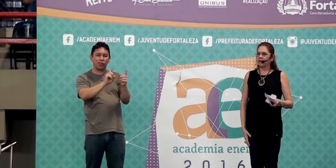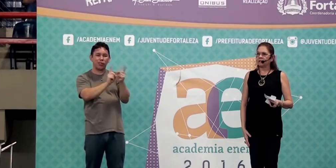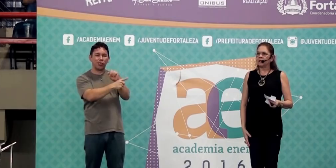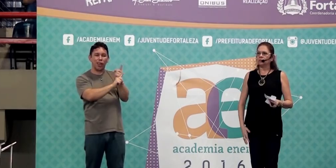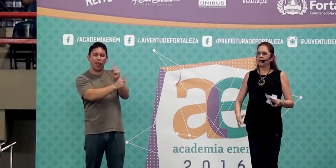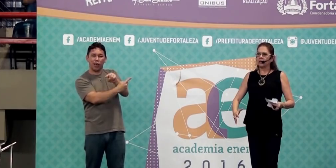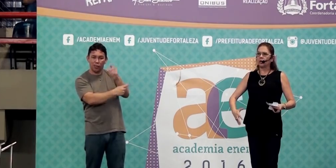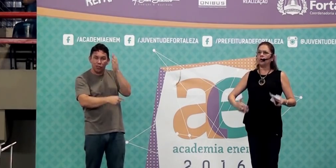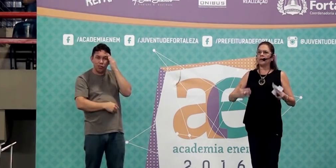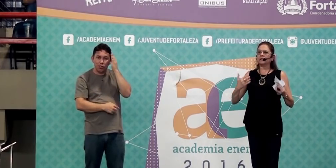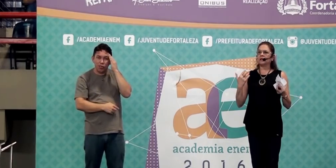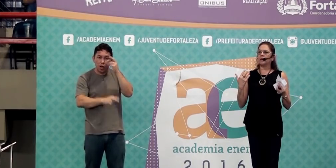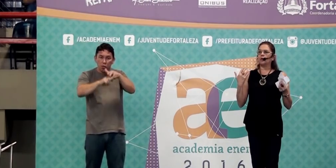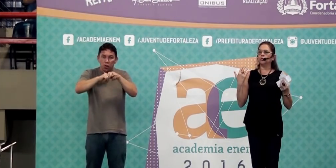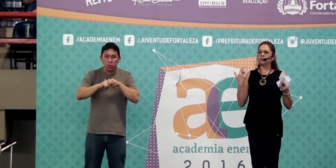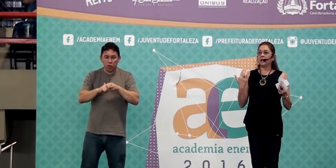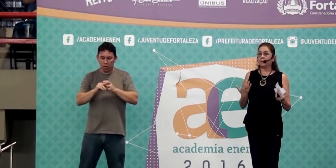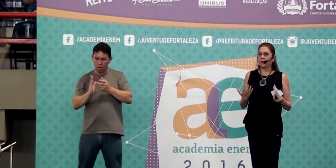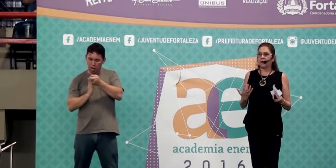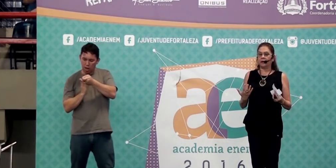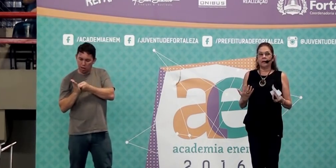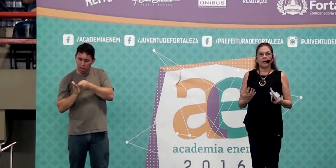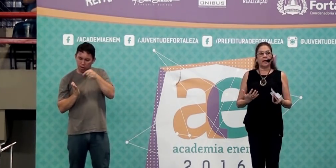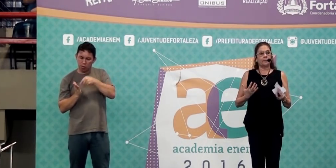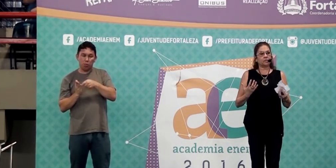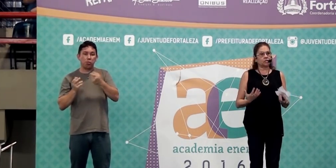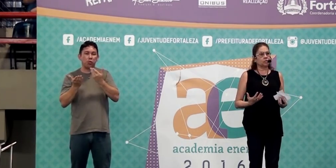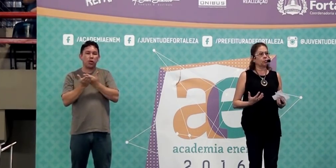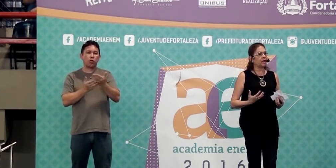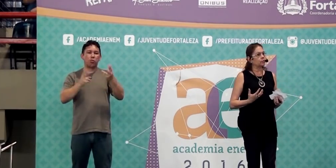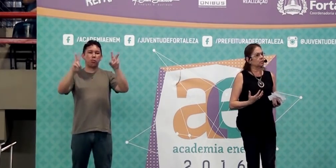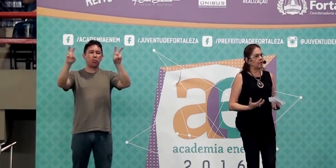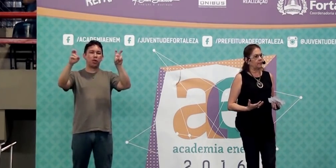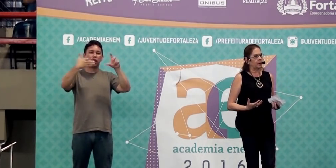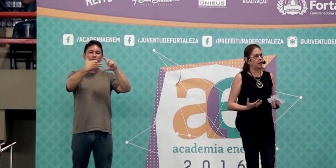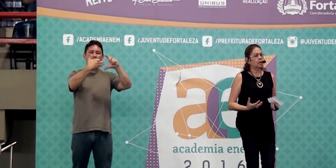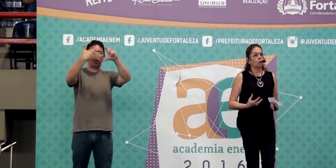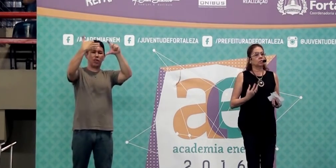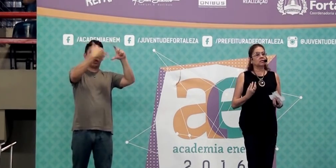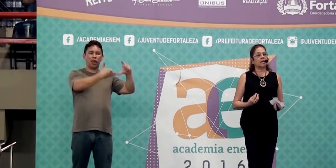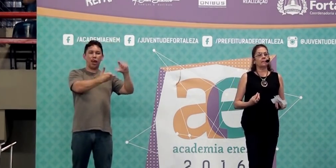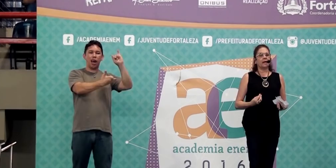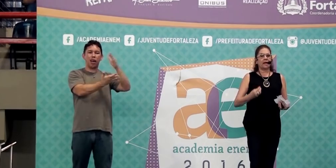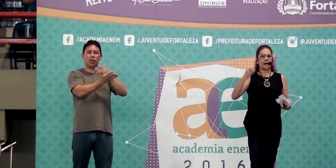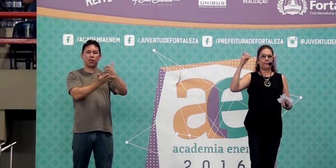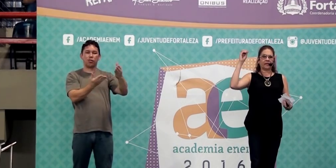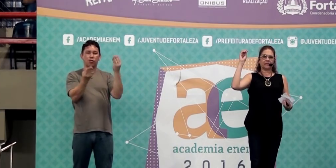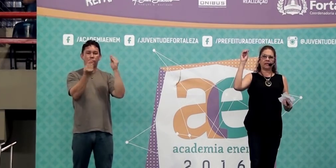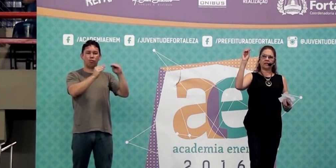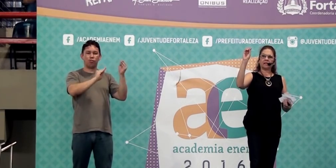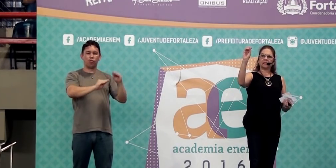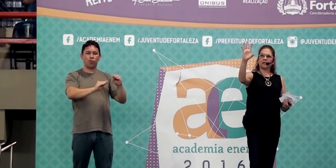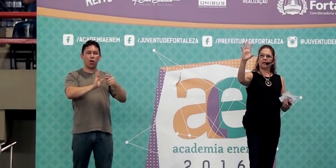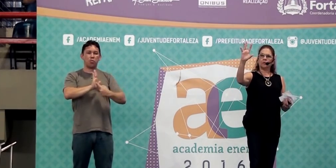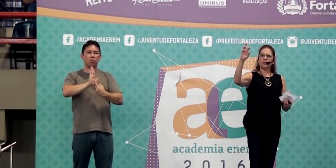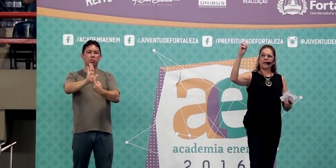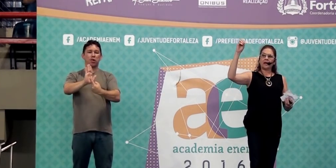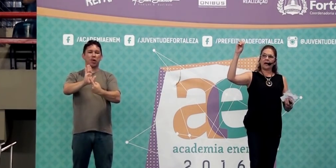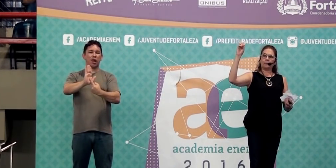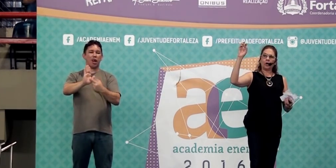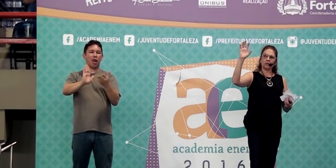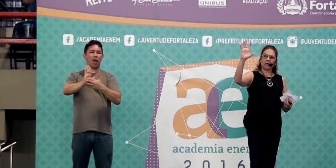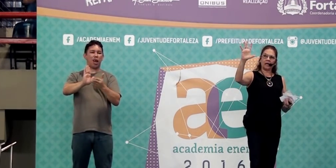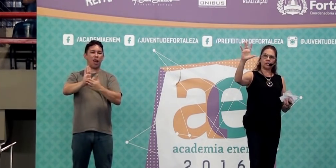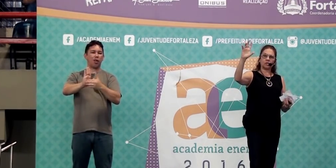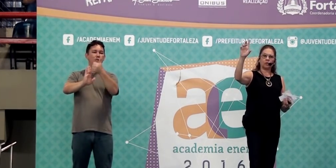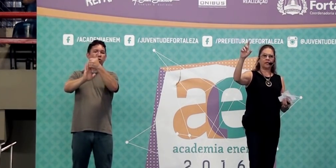toda redação tem que começar com o tema. Repetindo, o que é o tema? O tema é a apresentação, é